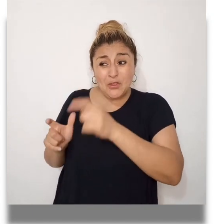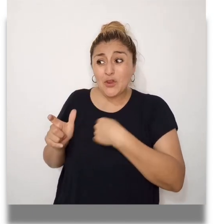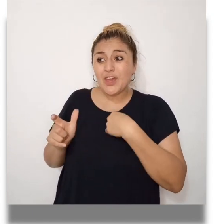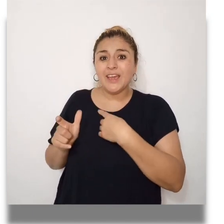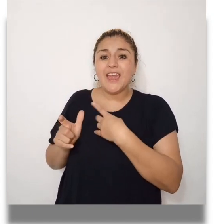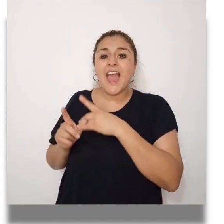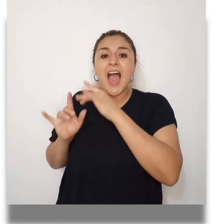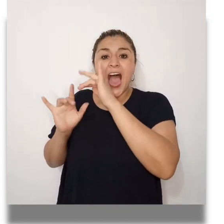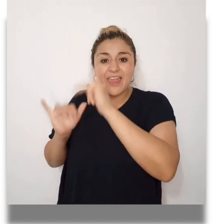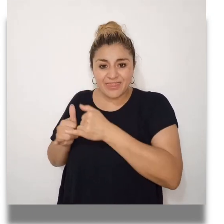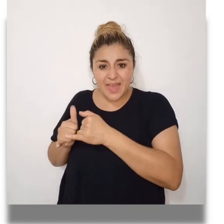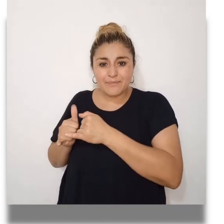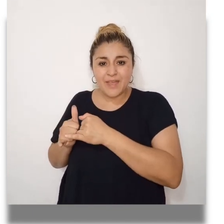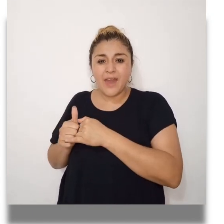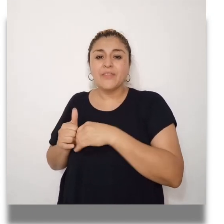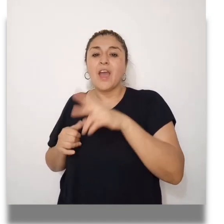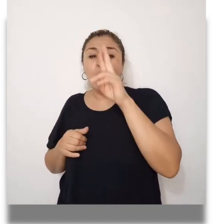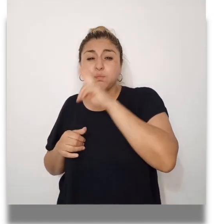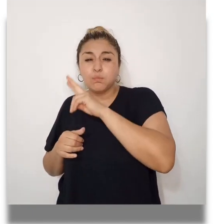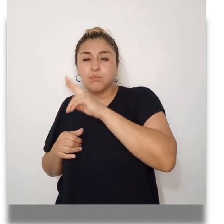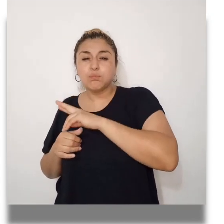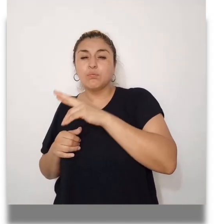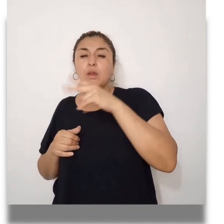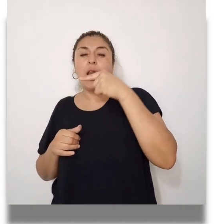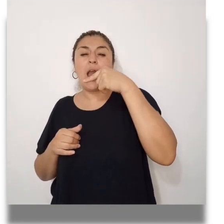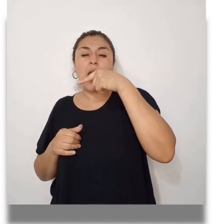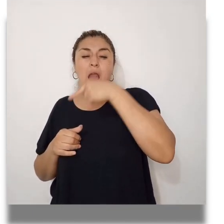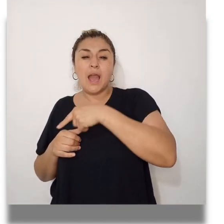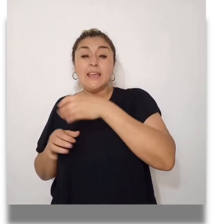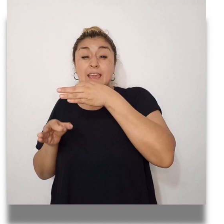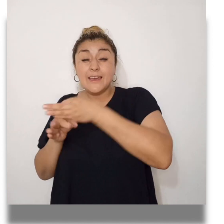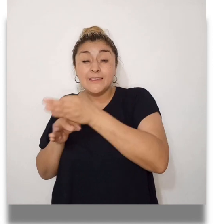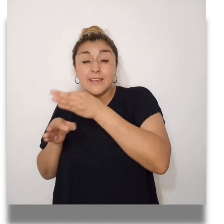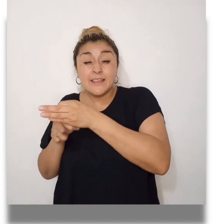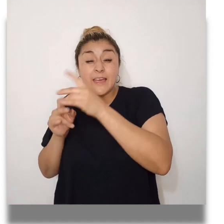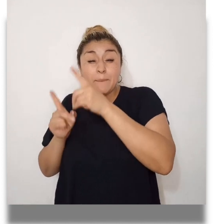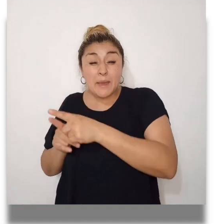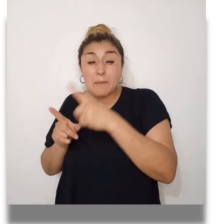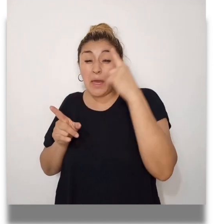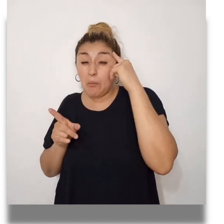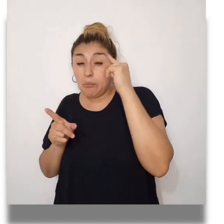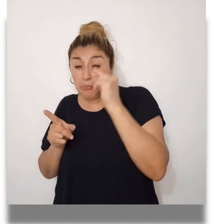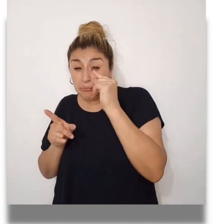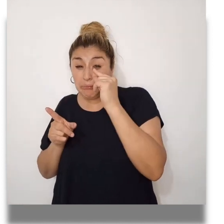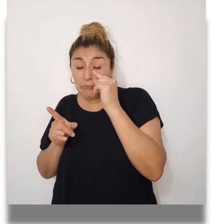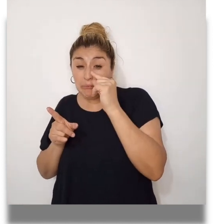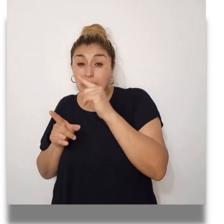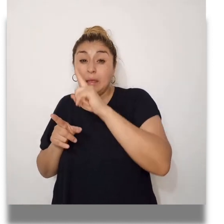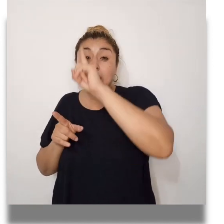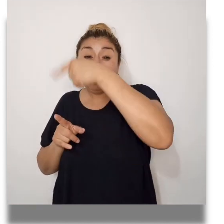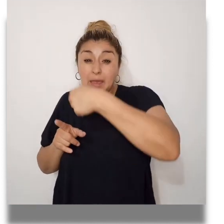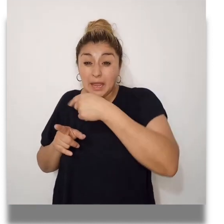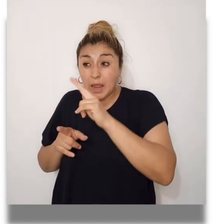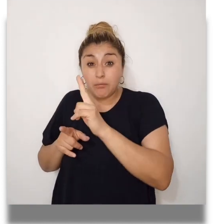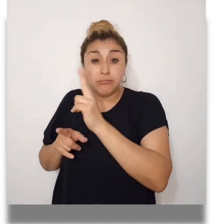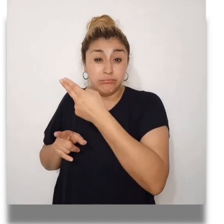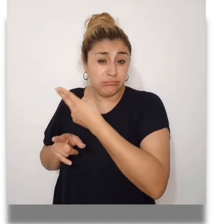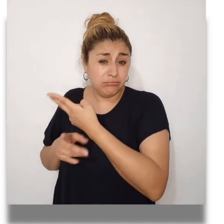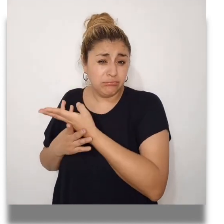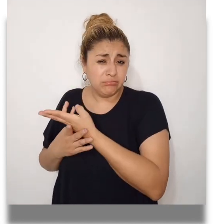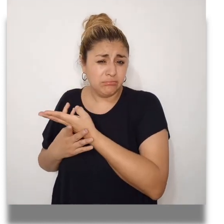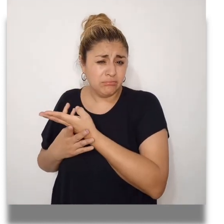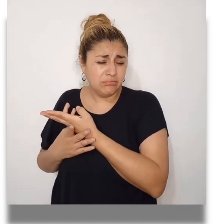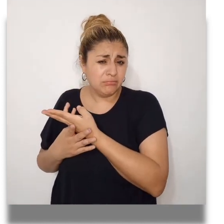les invités de l'ignorance? ¿Dónde están los invitados de la ignorancia? Ils sont dans la vallée du séjour des